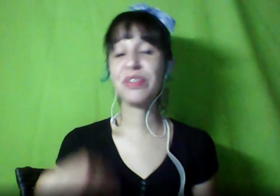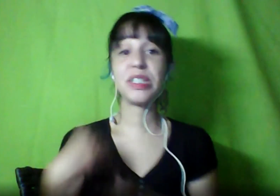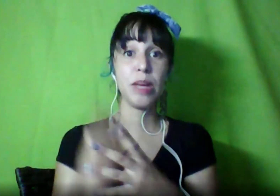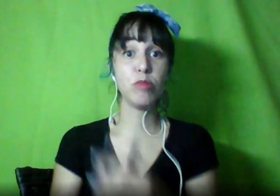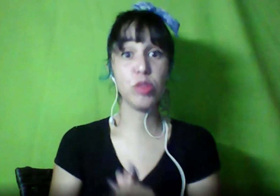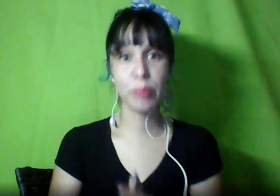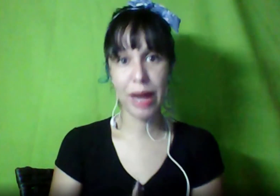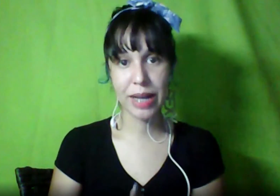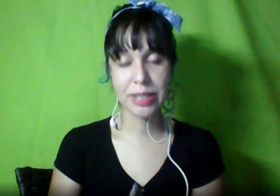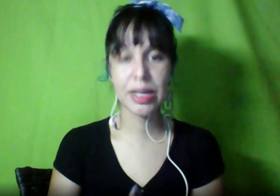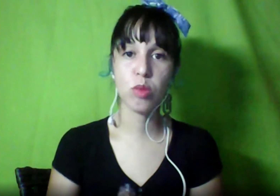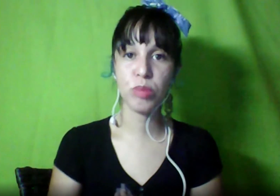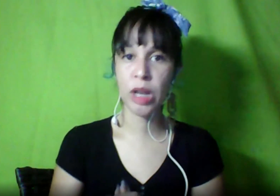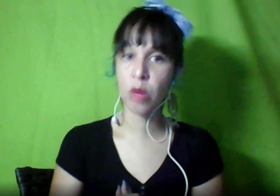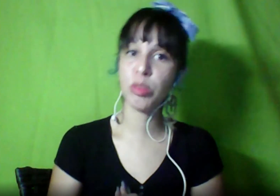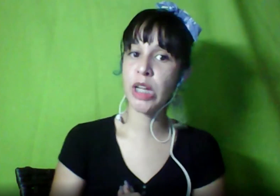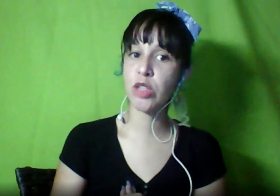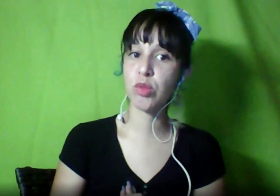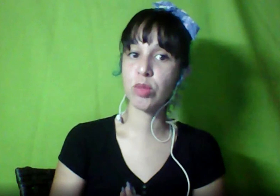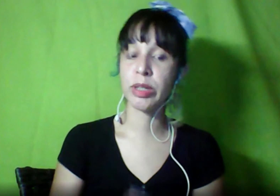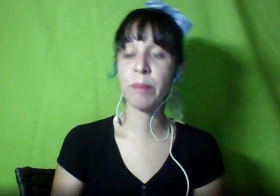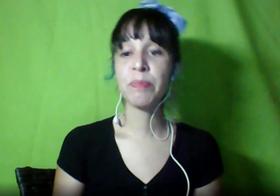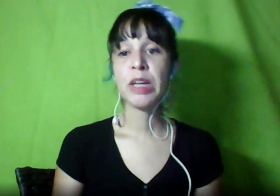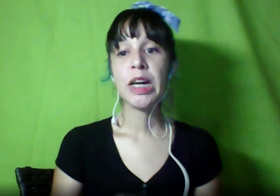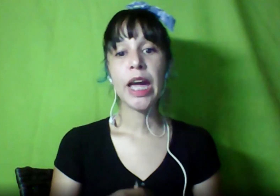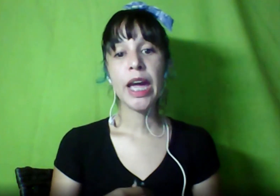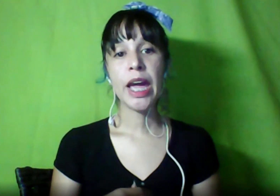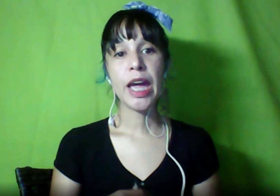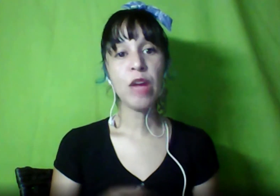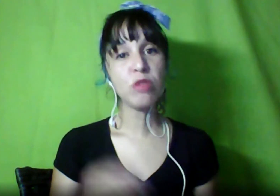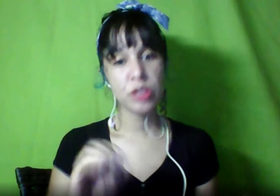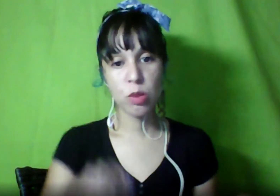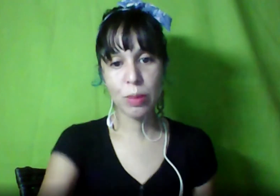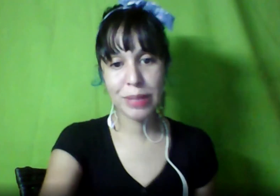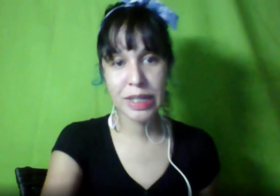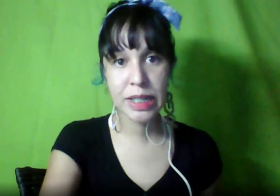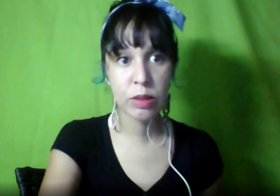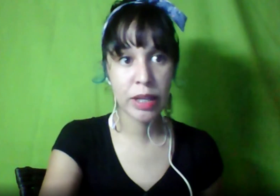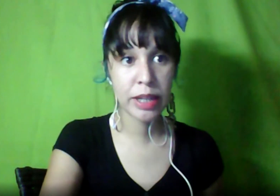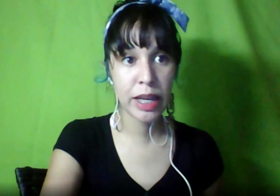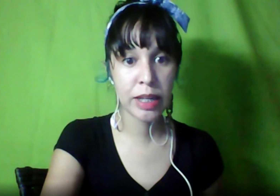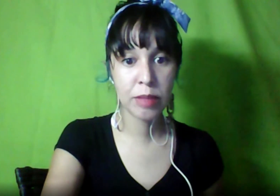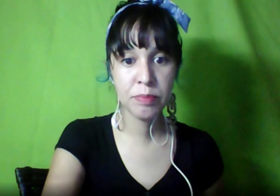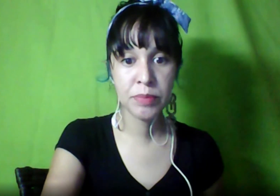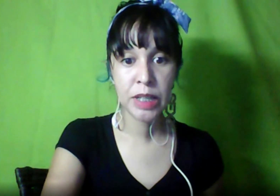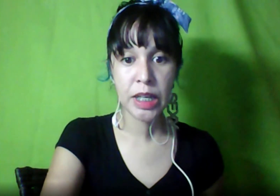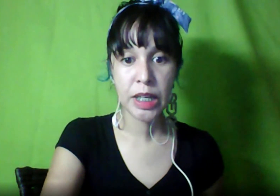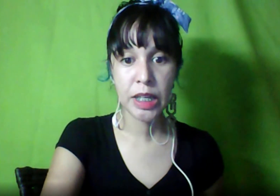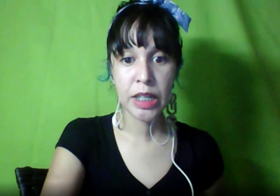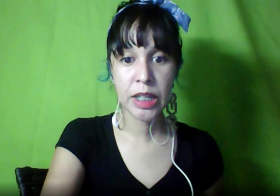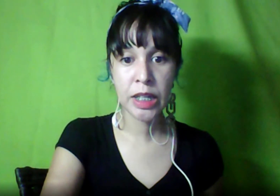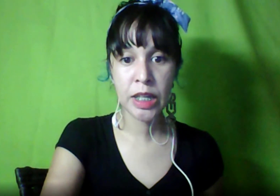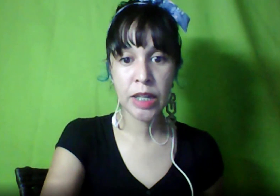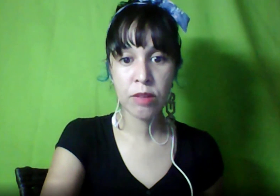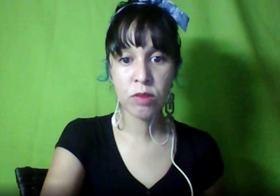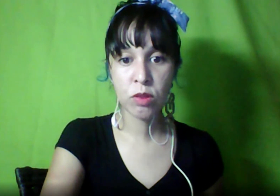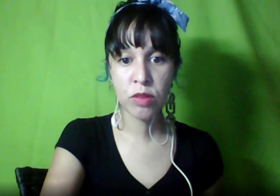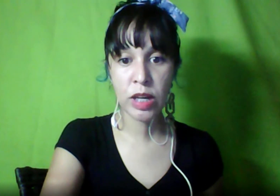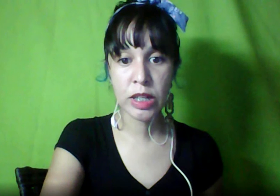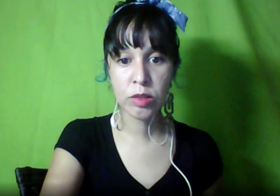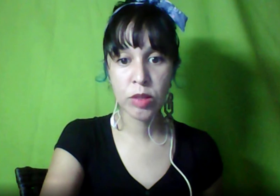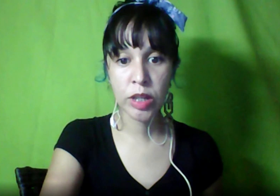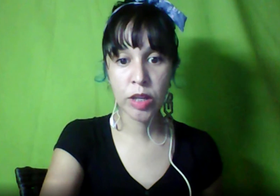para fazermos parte da comunidade surda. Eu vou fazer uma apresentação da tela e